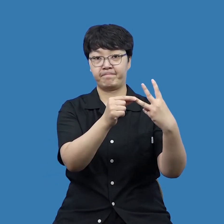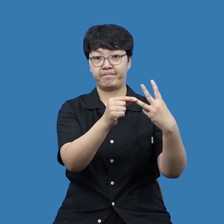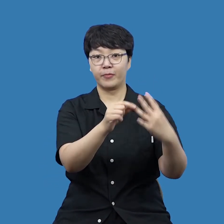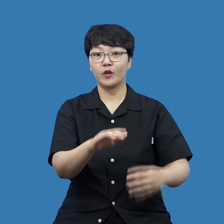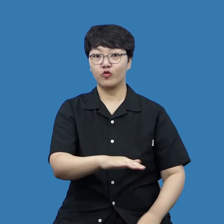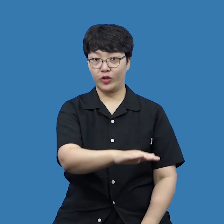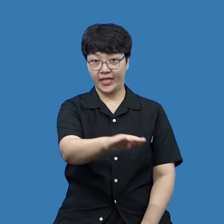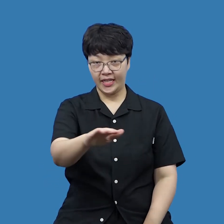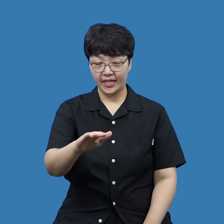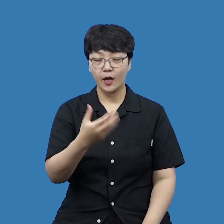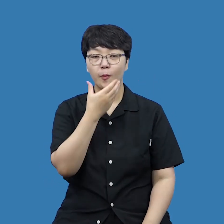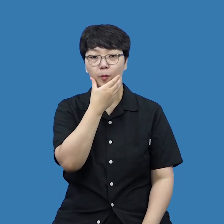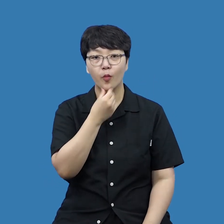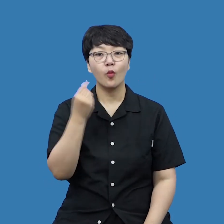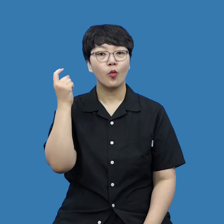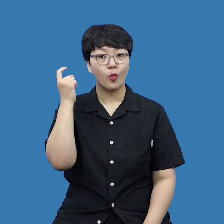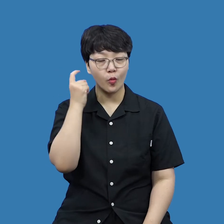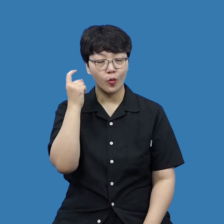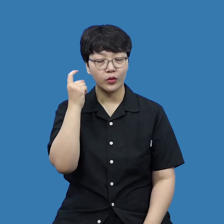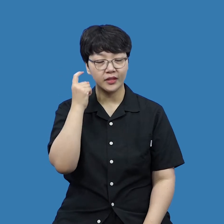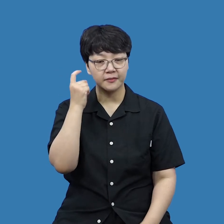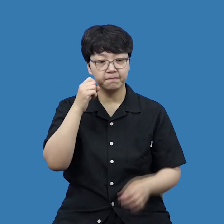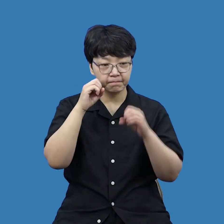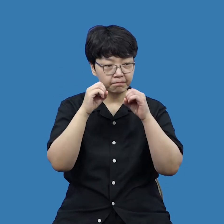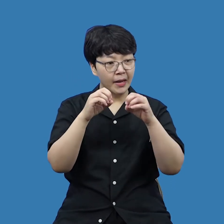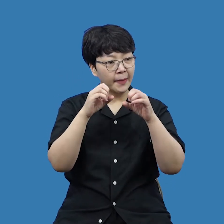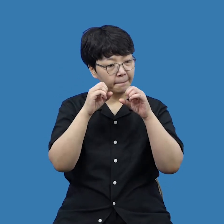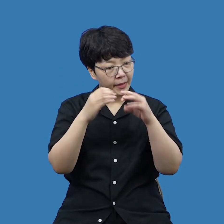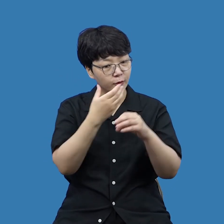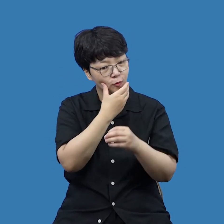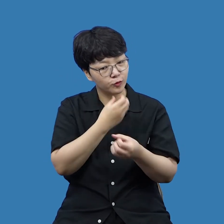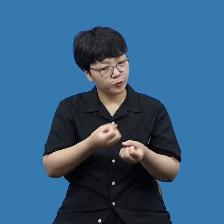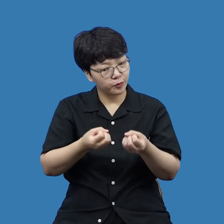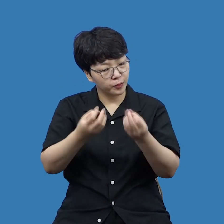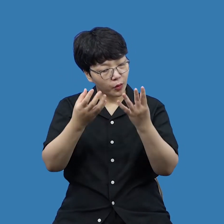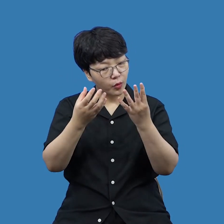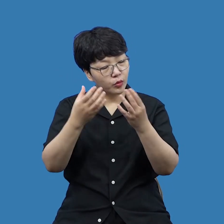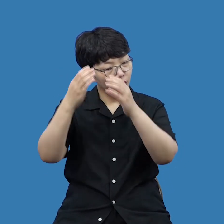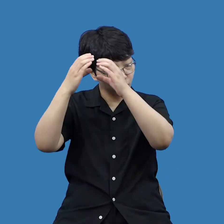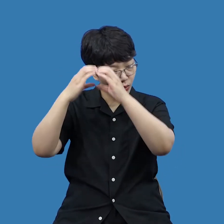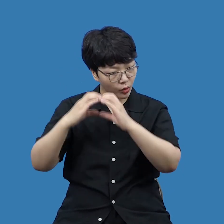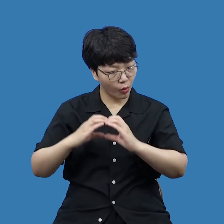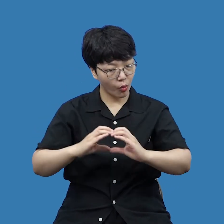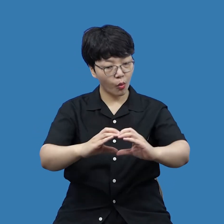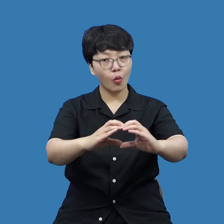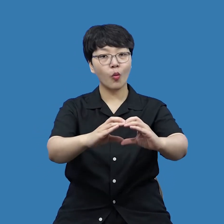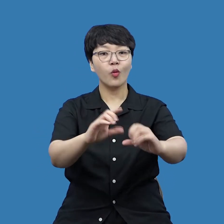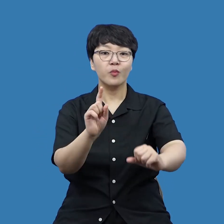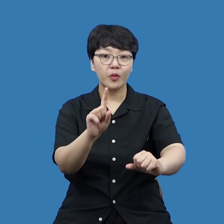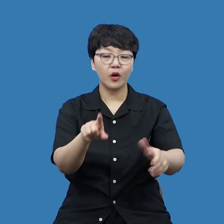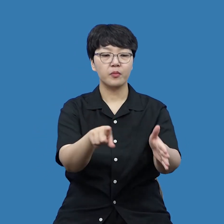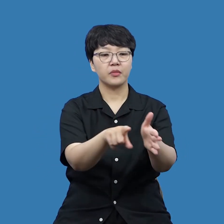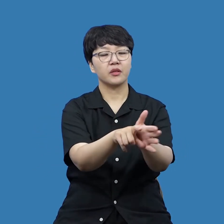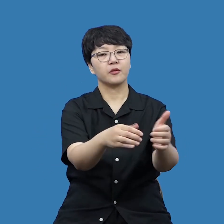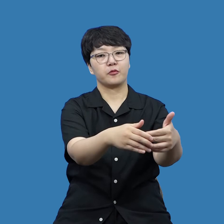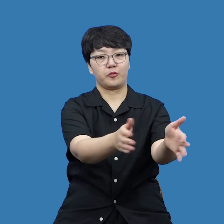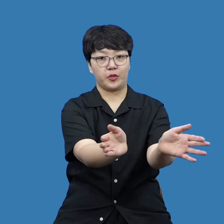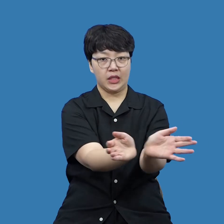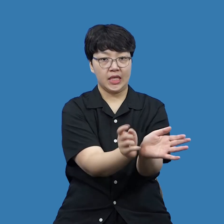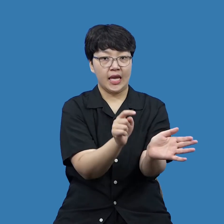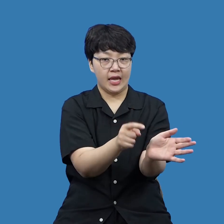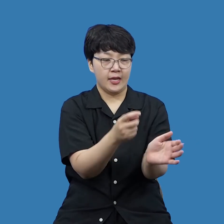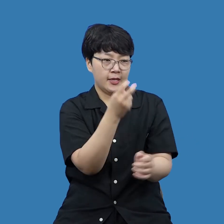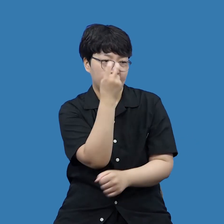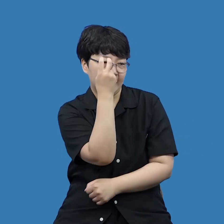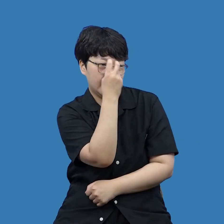우리가 축복의 통로로 살아가는 사람의 또 하나의 특성은 믿음의 공동체를 지키는 사람들입니다. 따라서